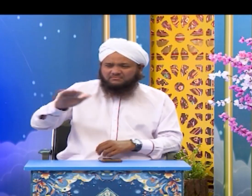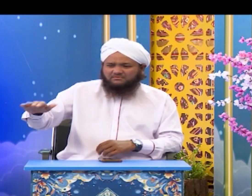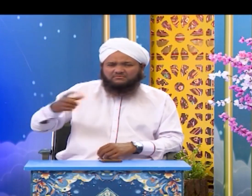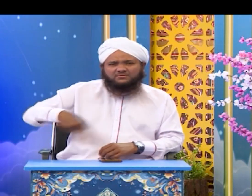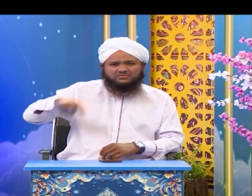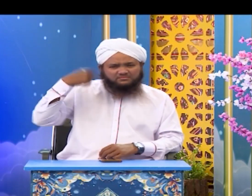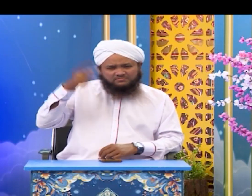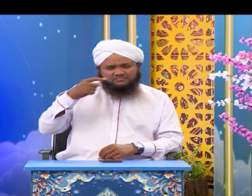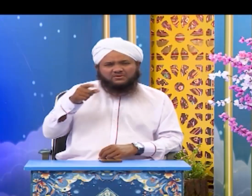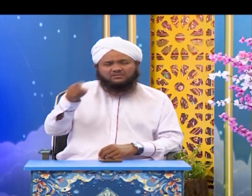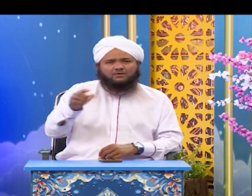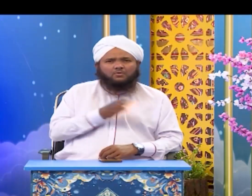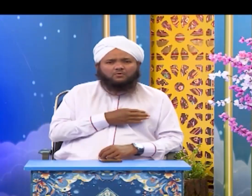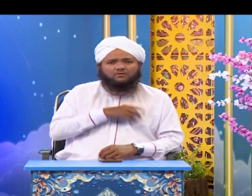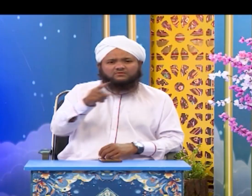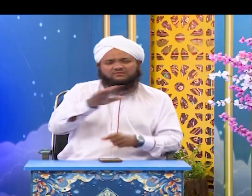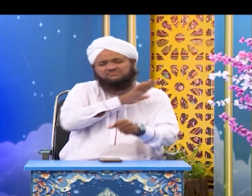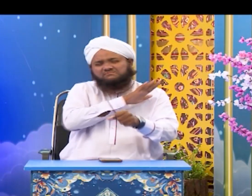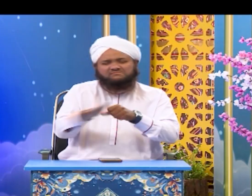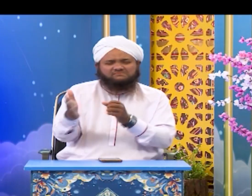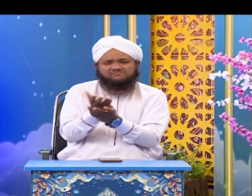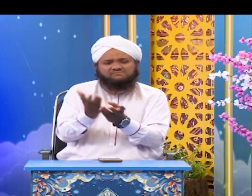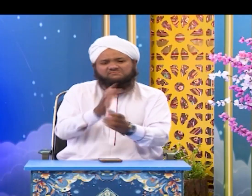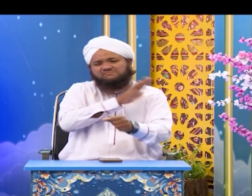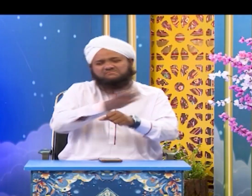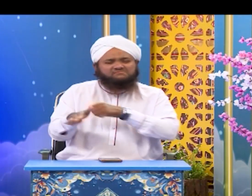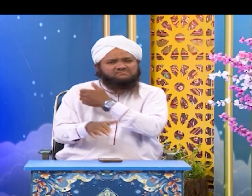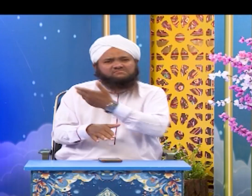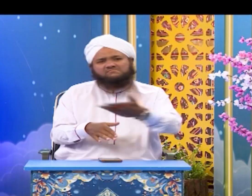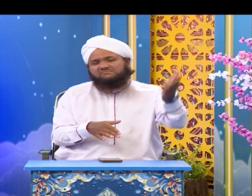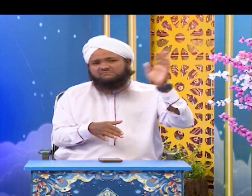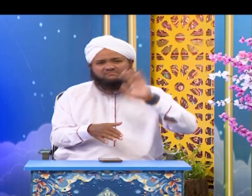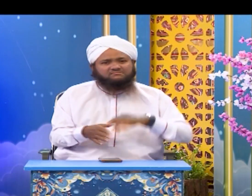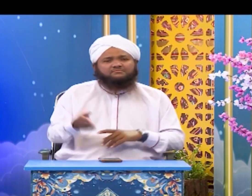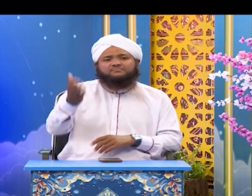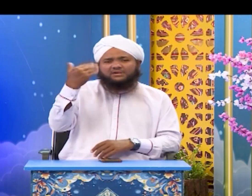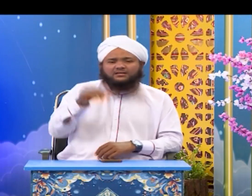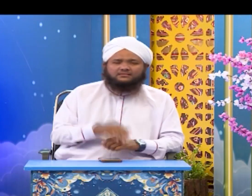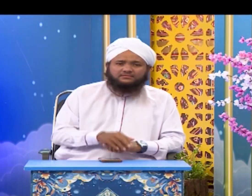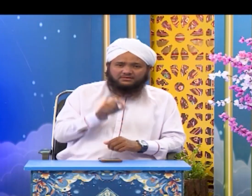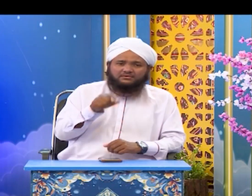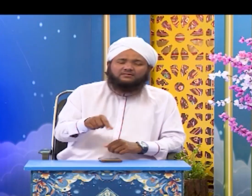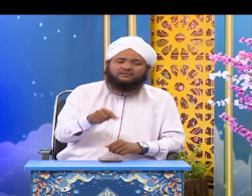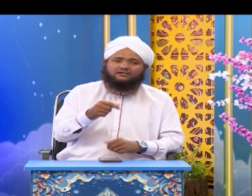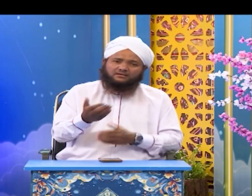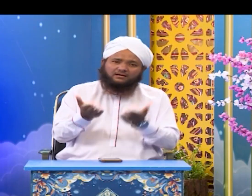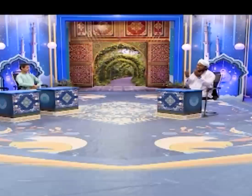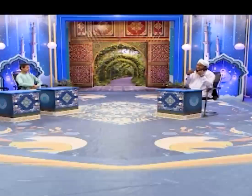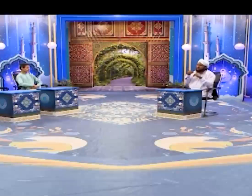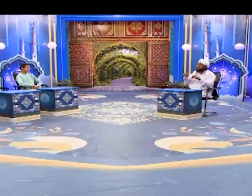ملامت کے ڈر سے اپنے ہی ہاتھوں ہلاکت کی وادیوں میں دھکیلنے میں کوئی کسر نہ چھوڑی تھی۔ الغرض دور جاہلیت میں بیٹیاں